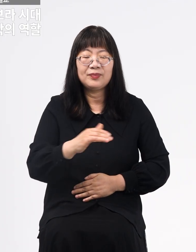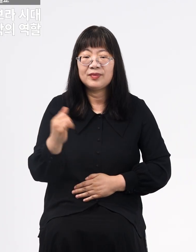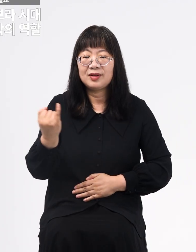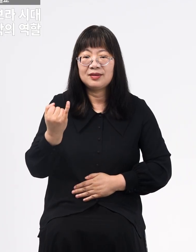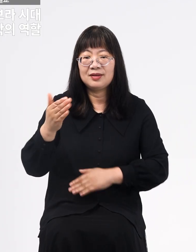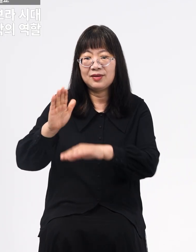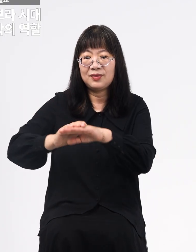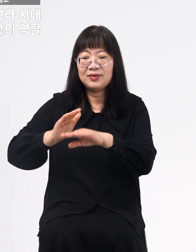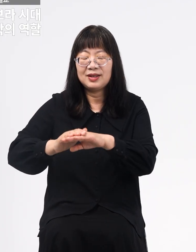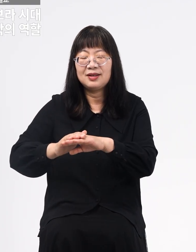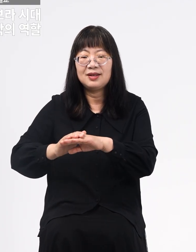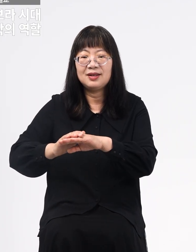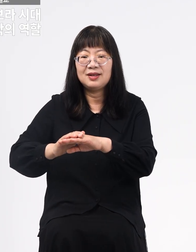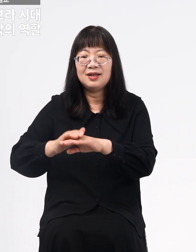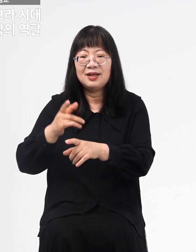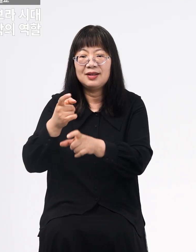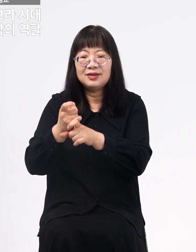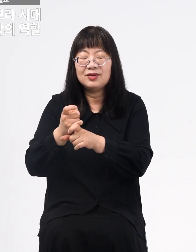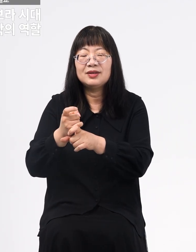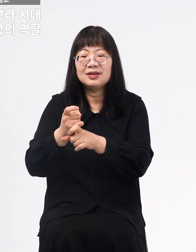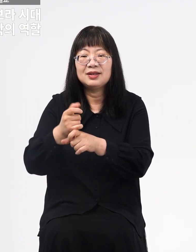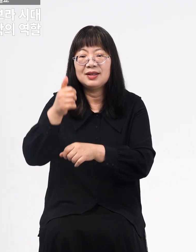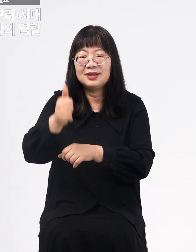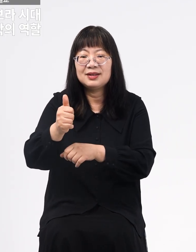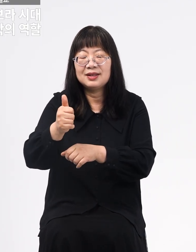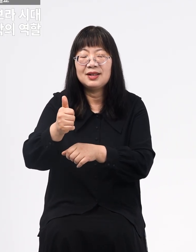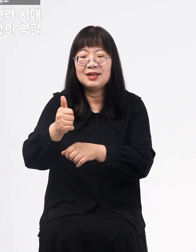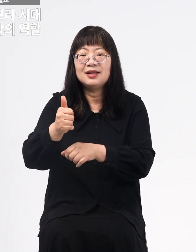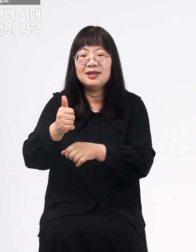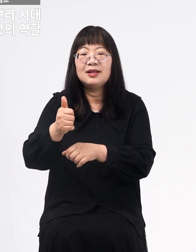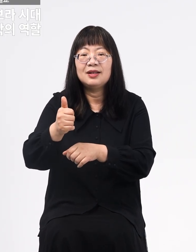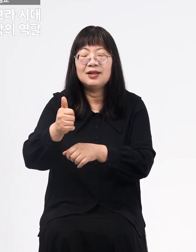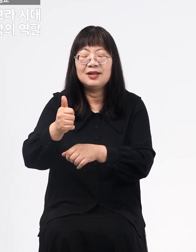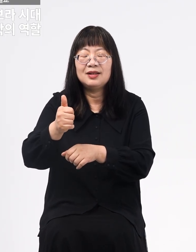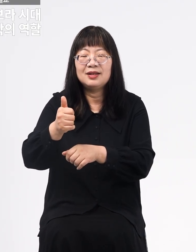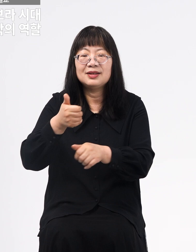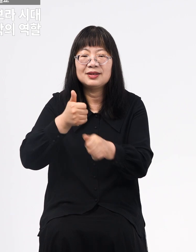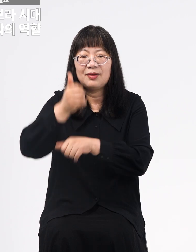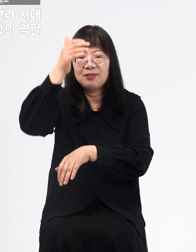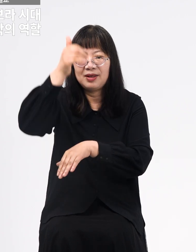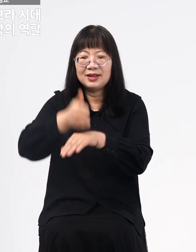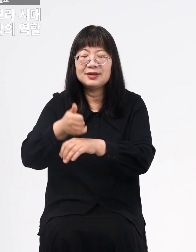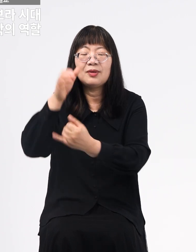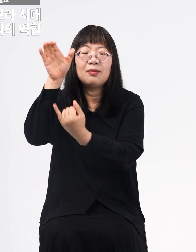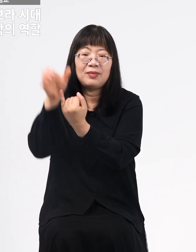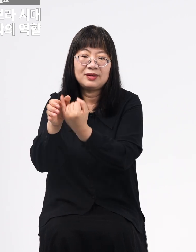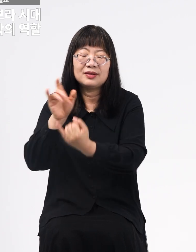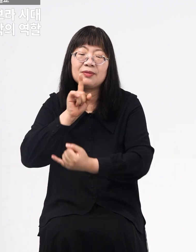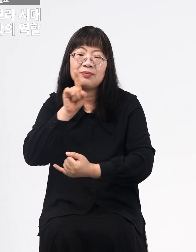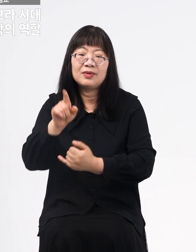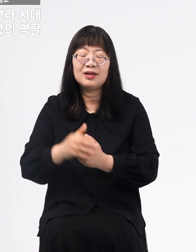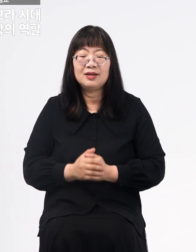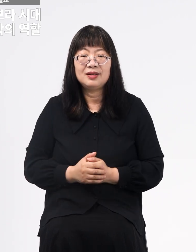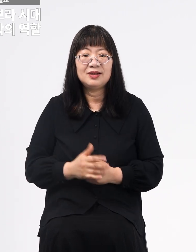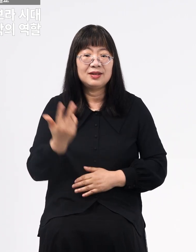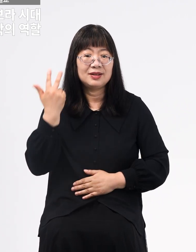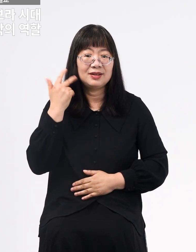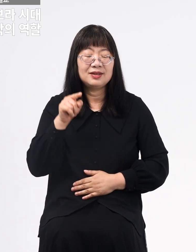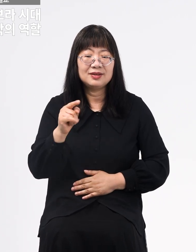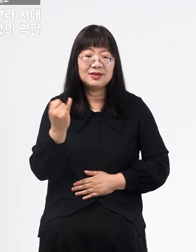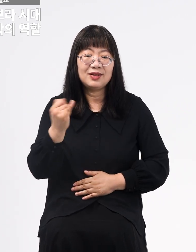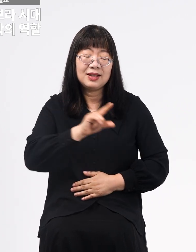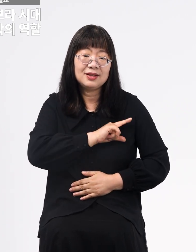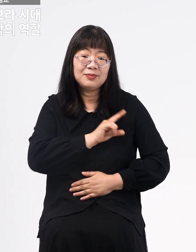손에 그 전쟁의 승리의 마지막 마침표를 맡길 거래요. 지난주 그 여인의